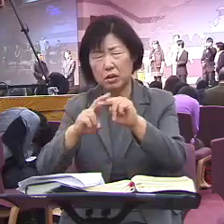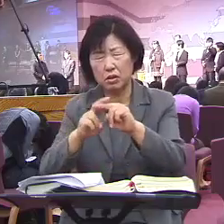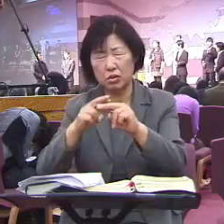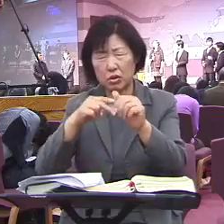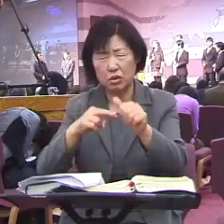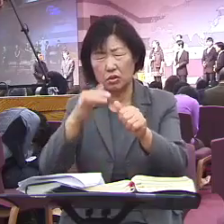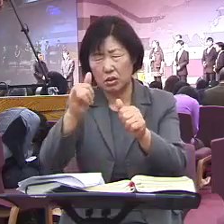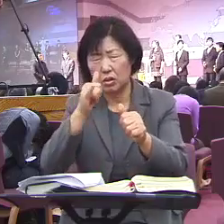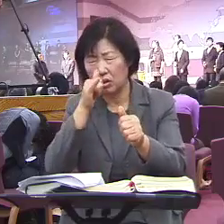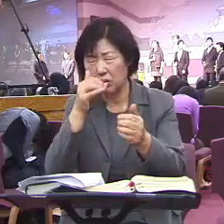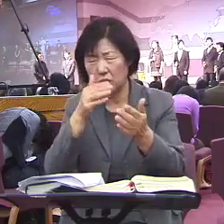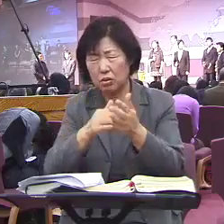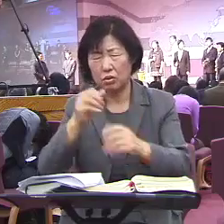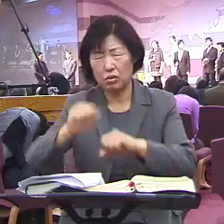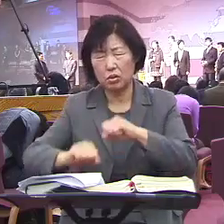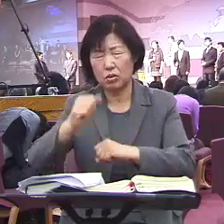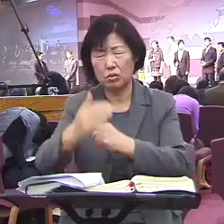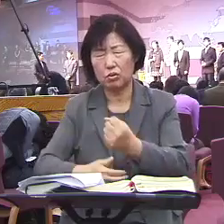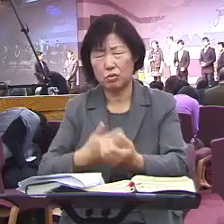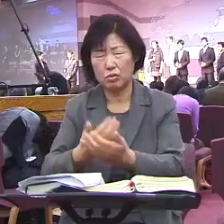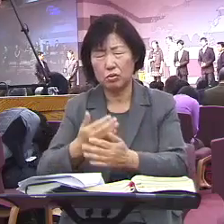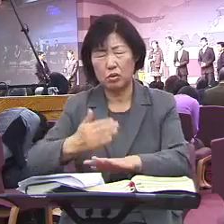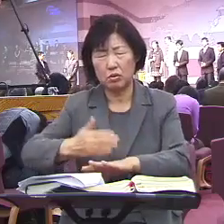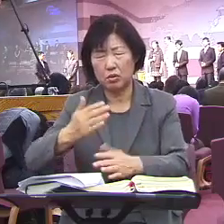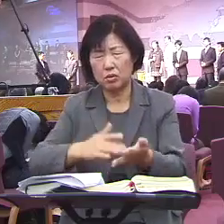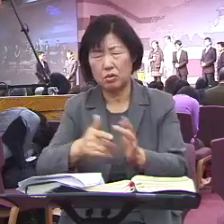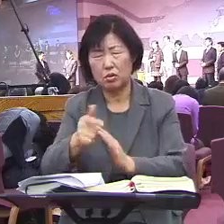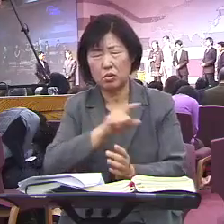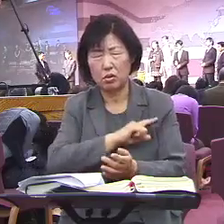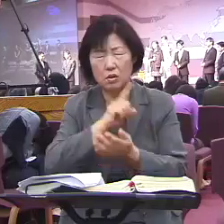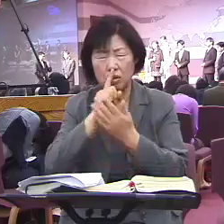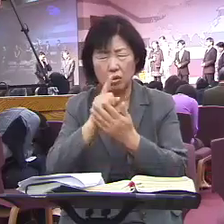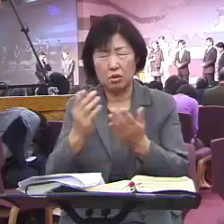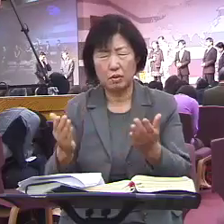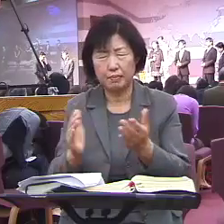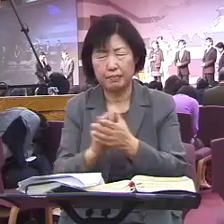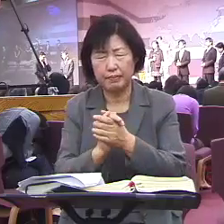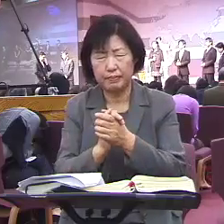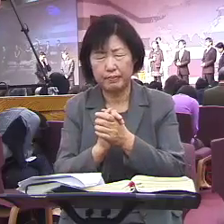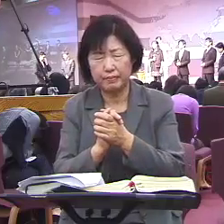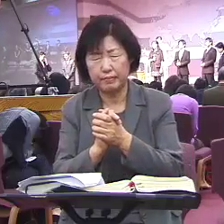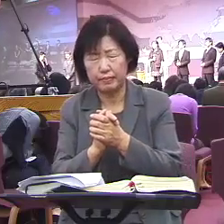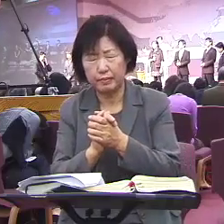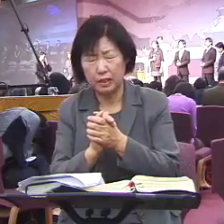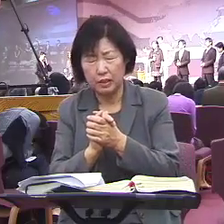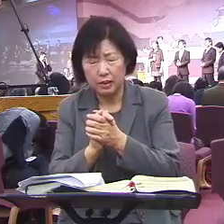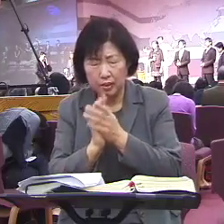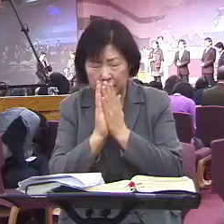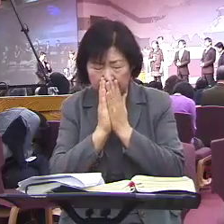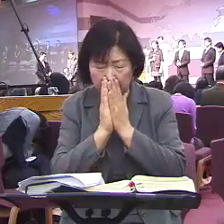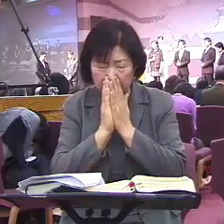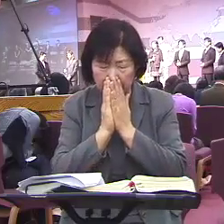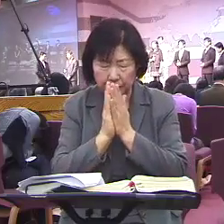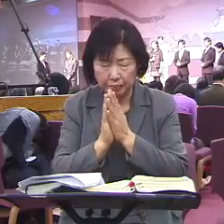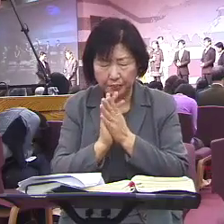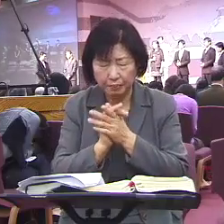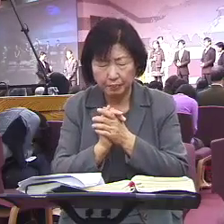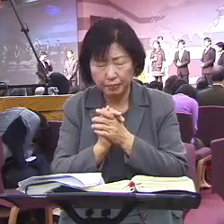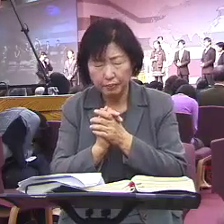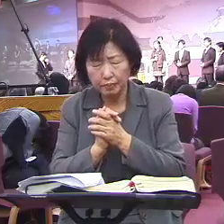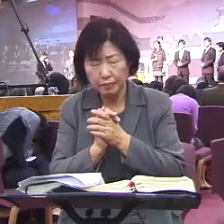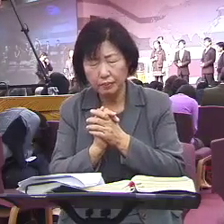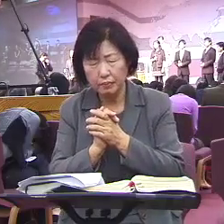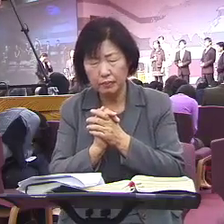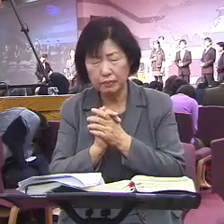해주시옵소서. 우리는 주님의 공동체입니다. 함께 일어나겠습니다. 예수 주님